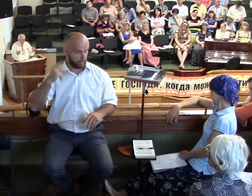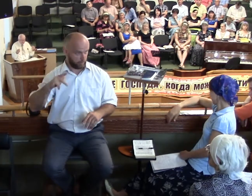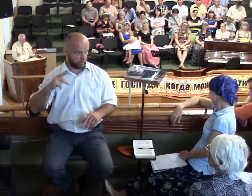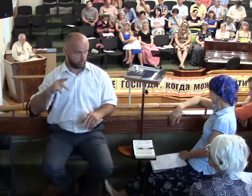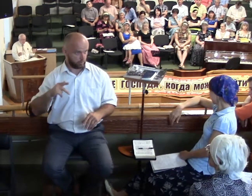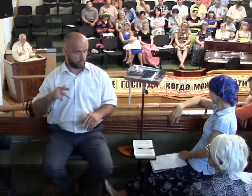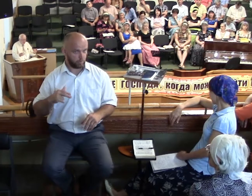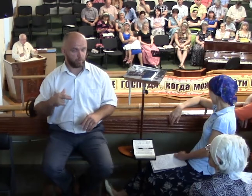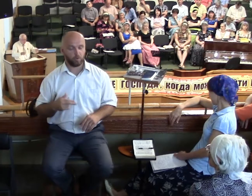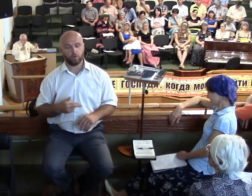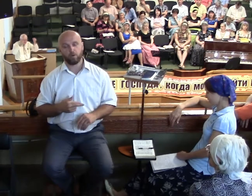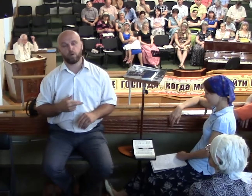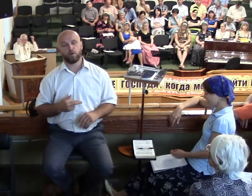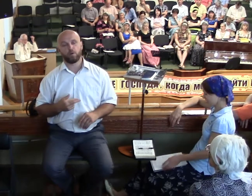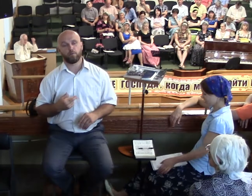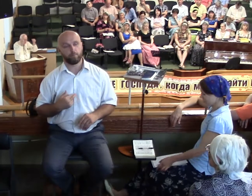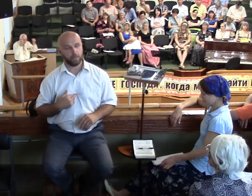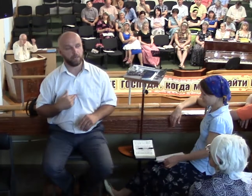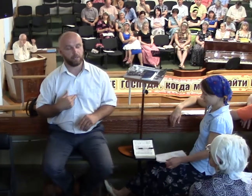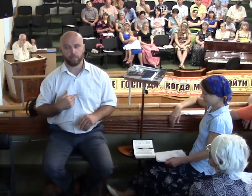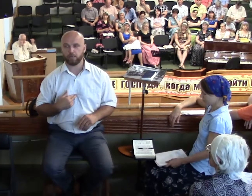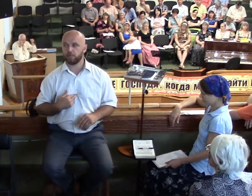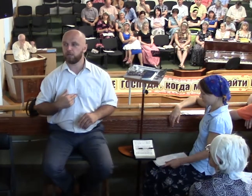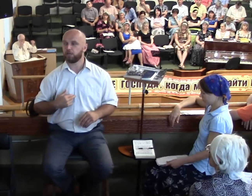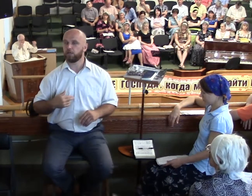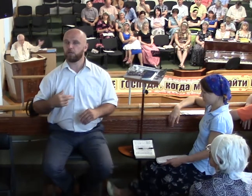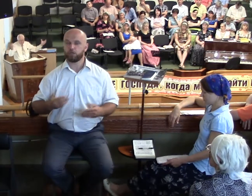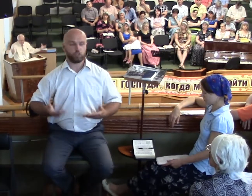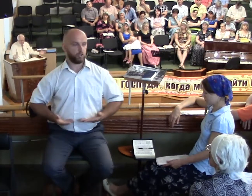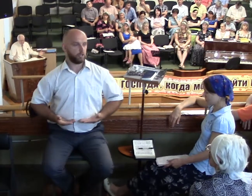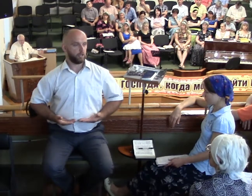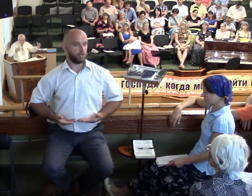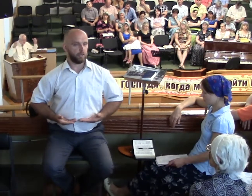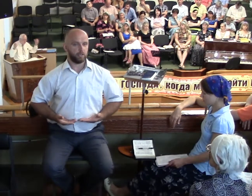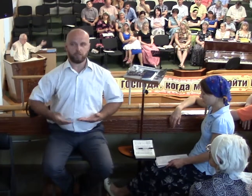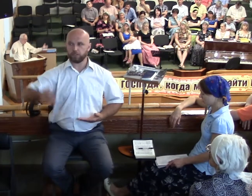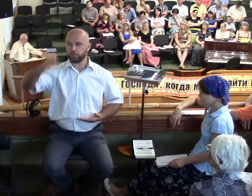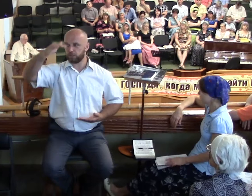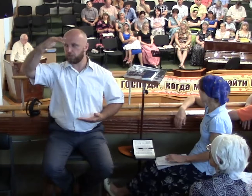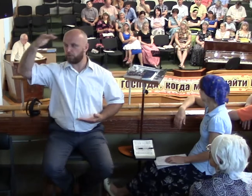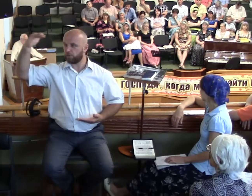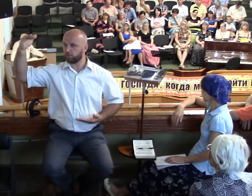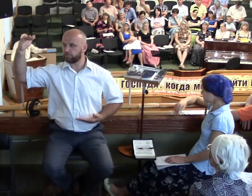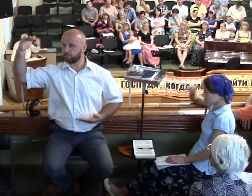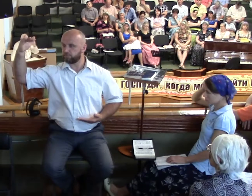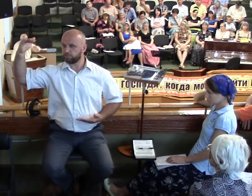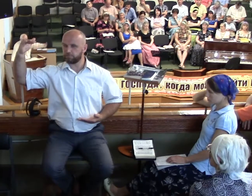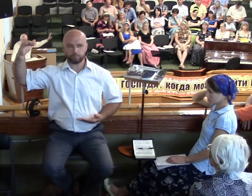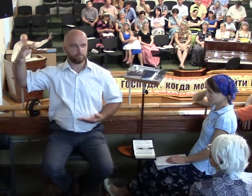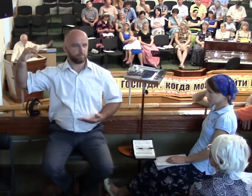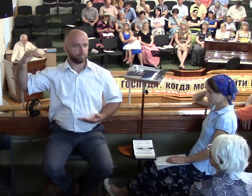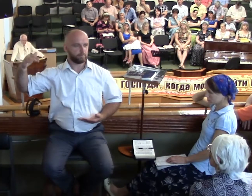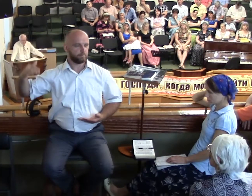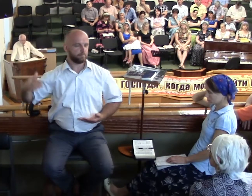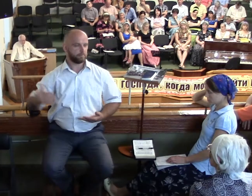нас, сознавая, что мы граждане неба, решили не спасаться, решили не идти туда. Решили идти, как